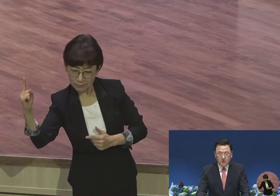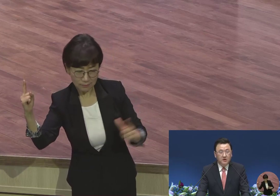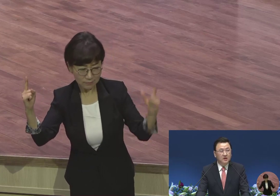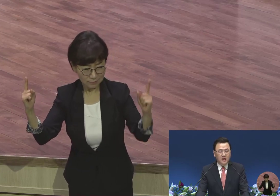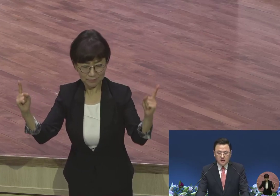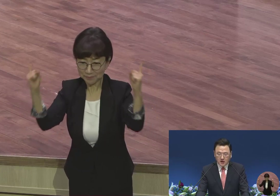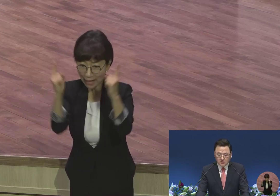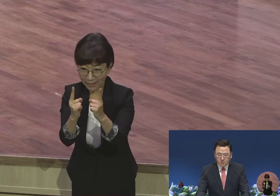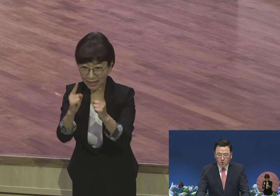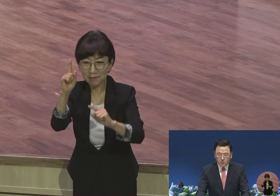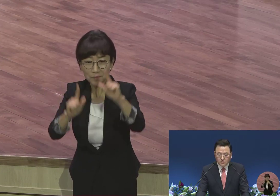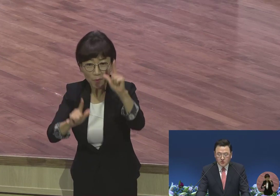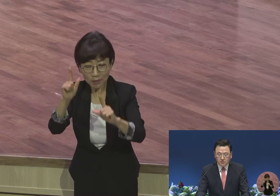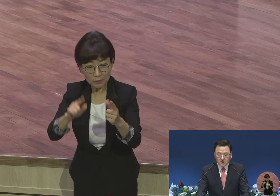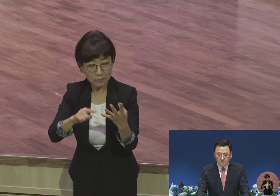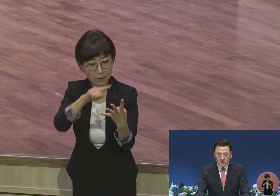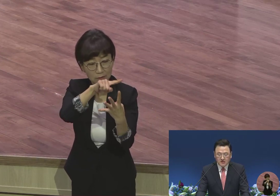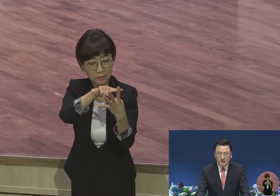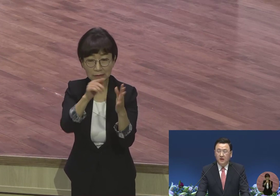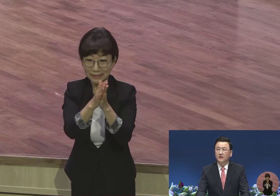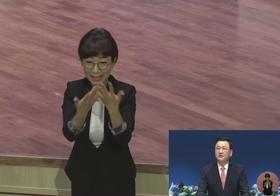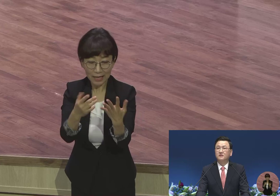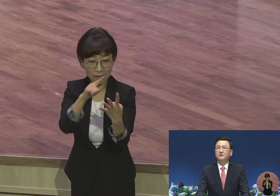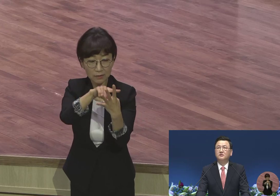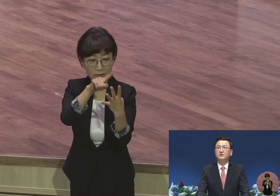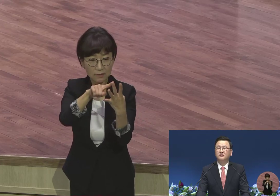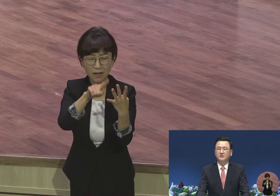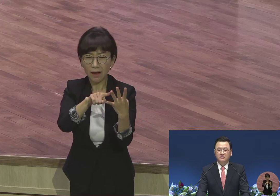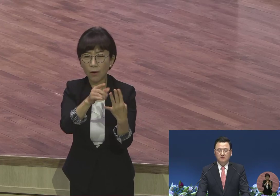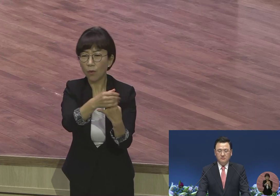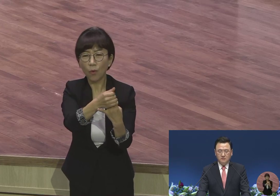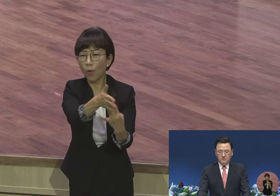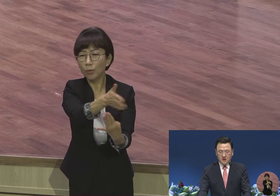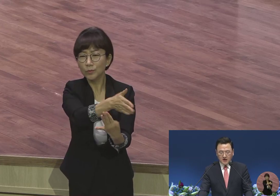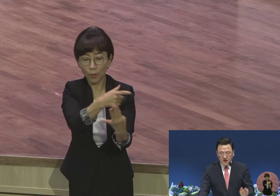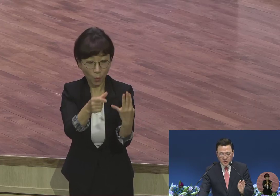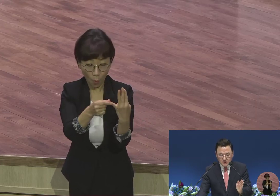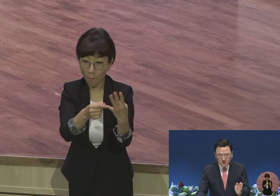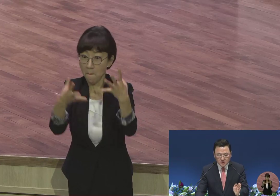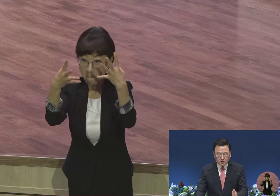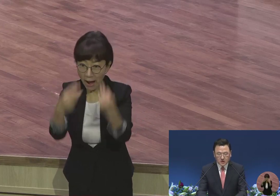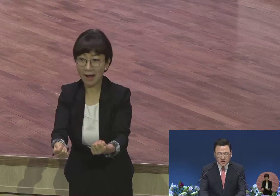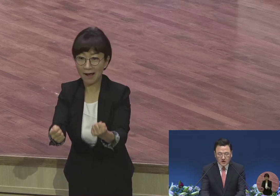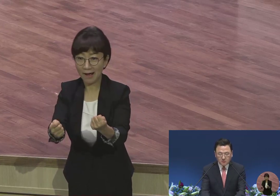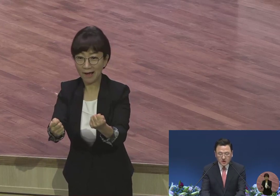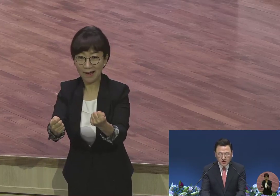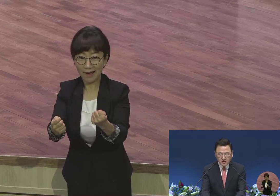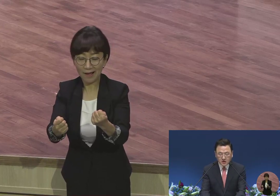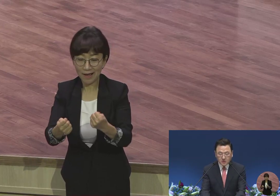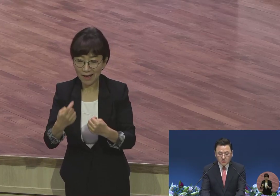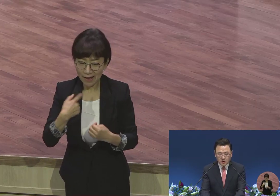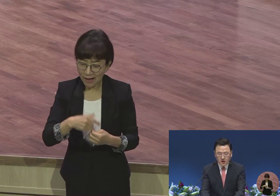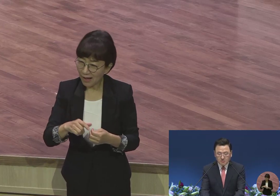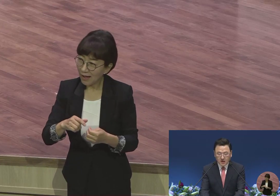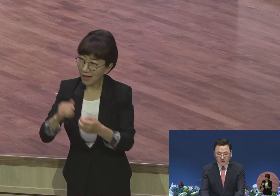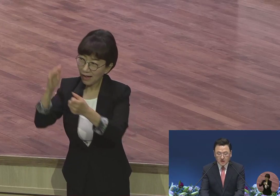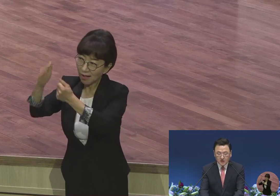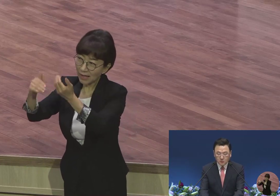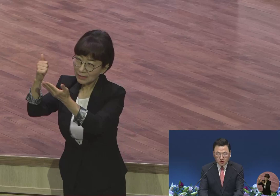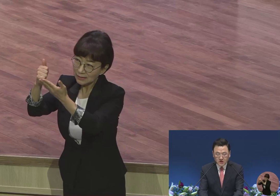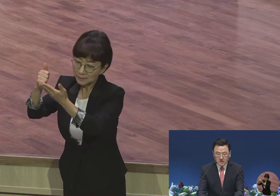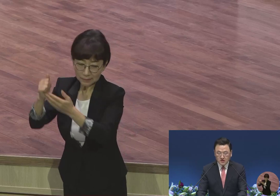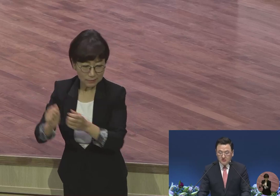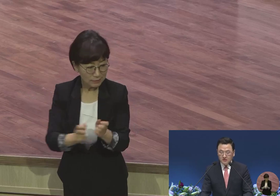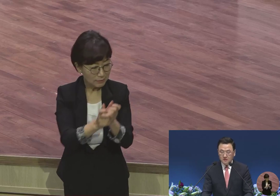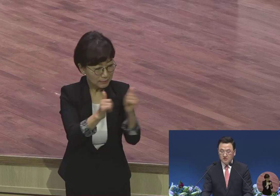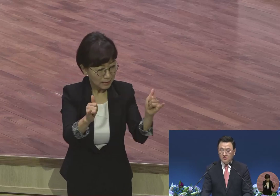만나는 장면이 다른 복음서보다 많은가? 그 하나님이신 그리스도가 인간과 1대1로